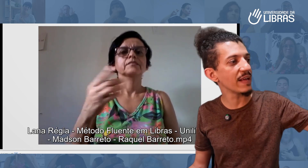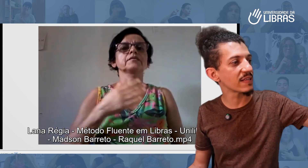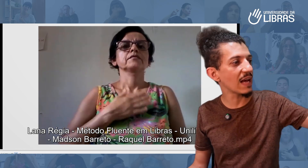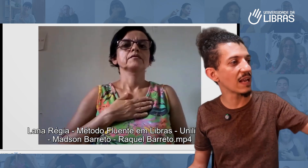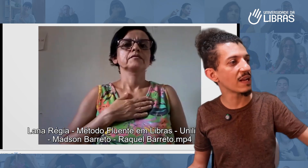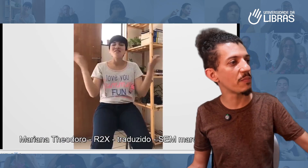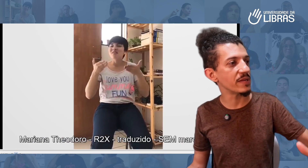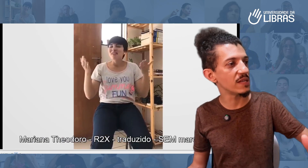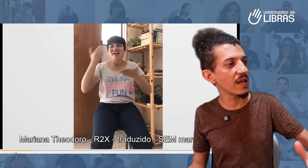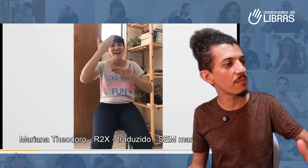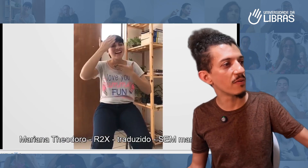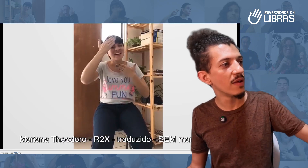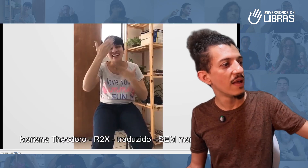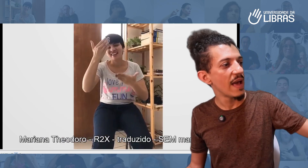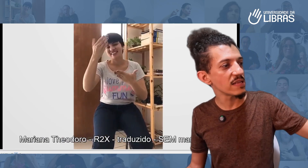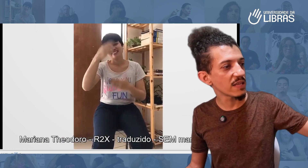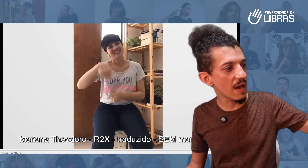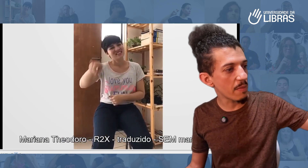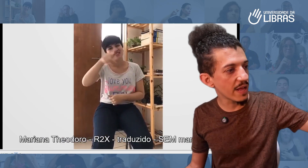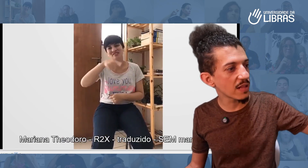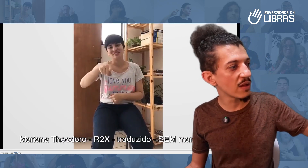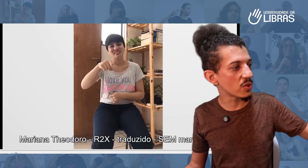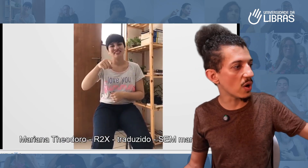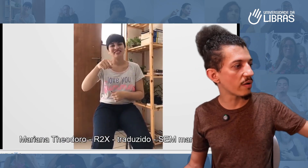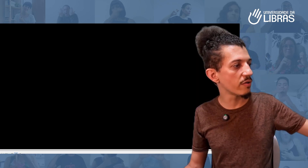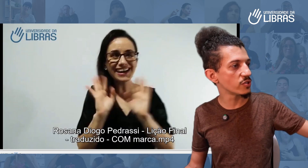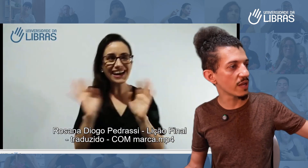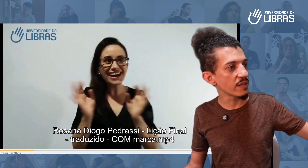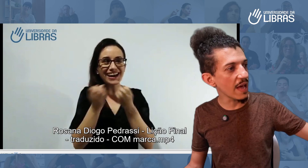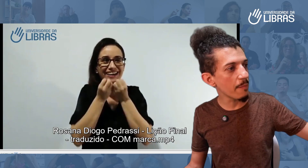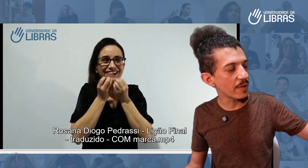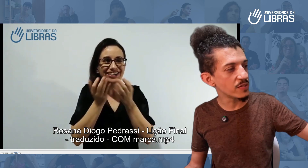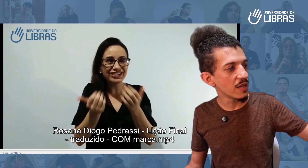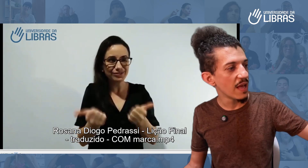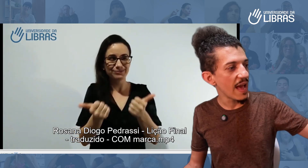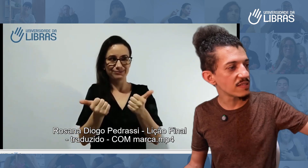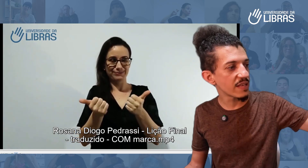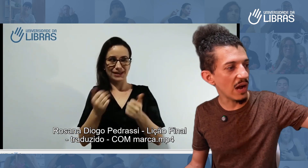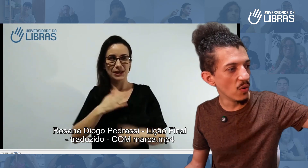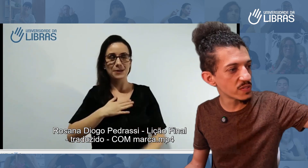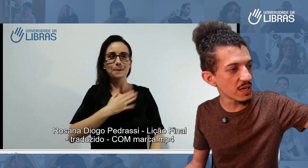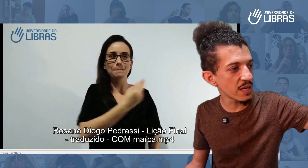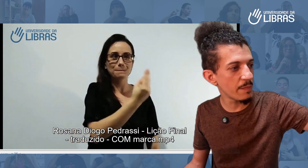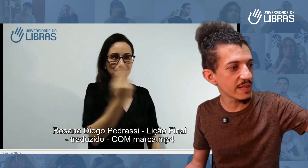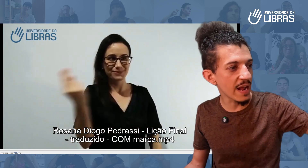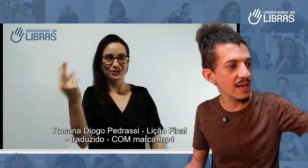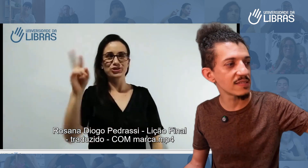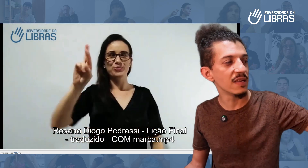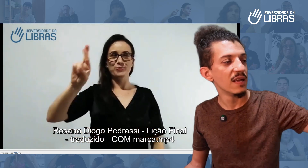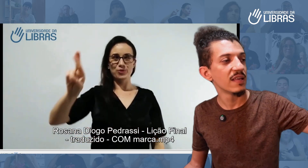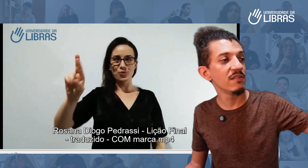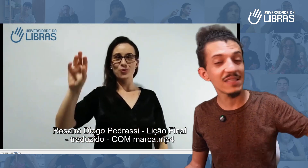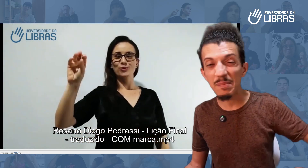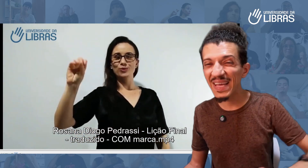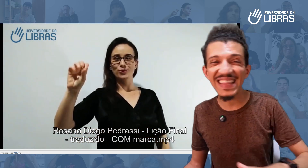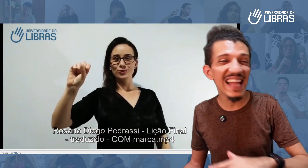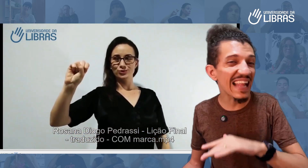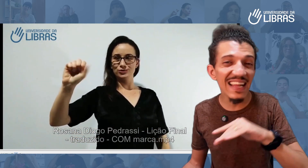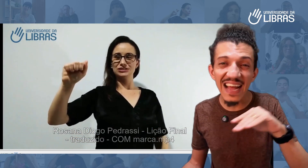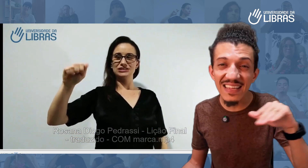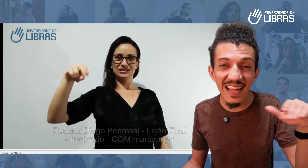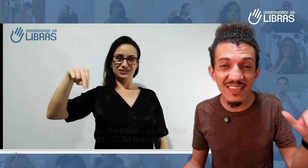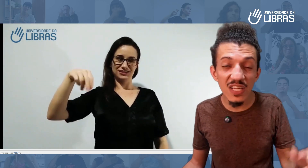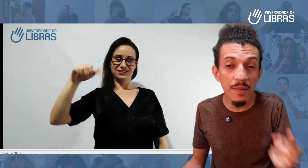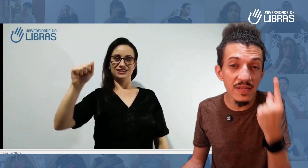área. Essa daqui é a Lana, por exemplo. Essa daqui é a Mariana Teodoro, que hoje é intérprete. Essa daqui é a Rosana Pedrassi, que não sabia